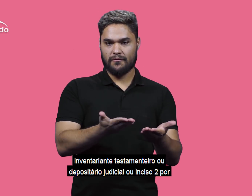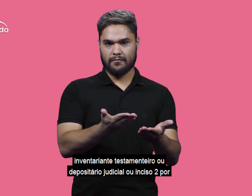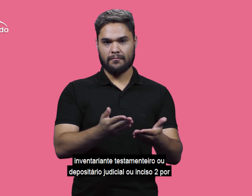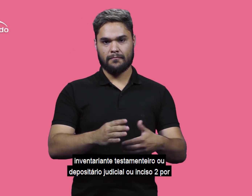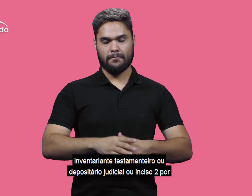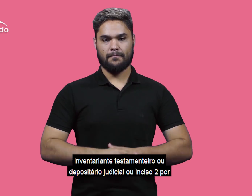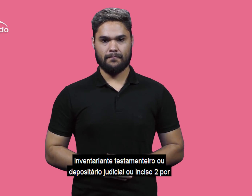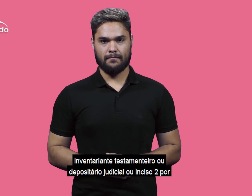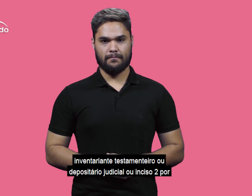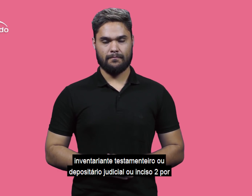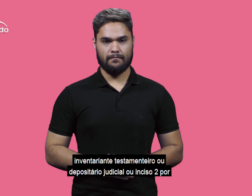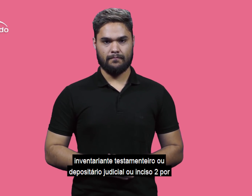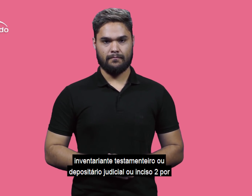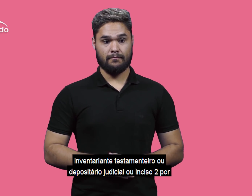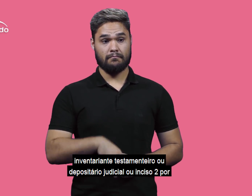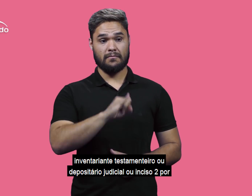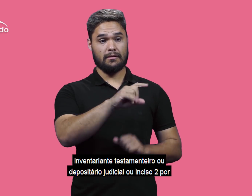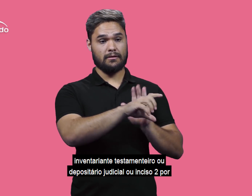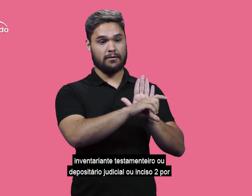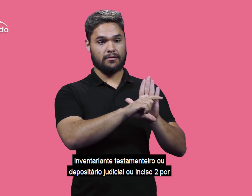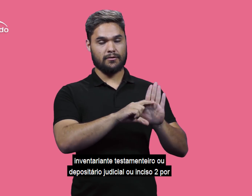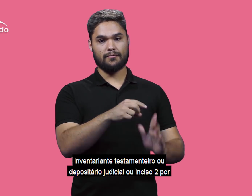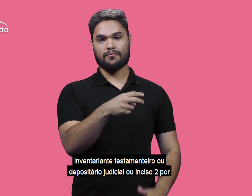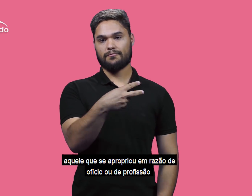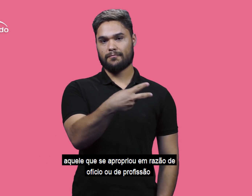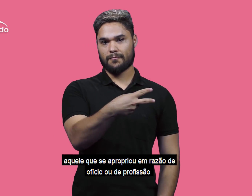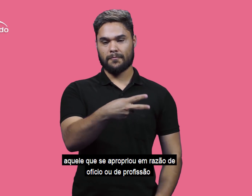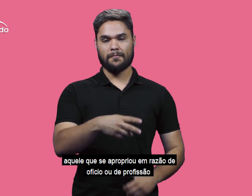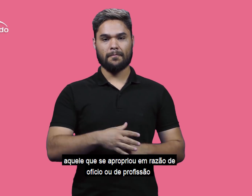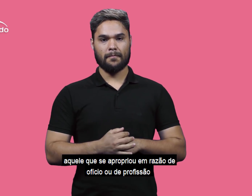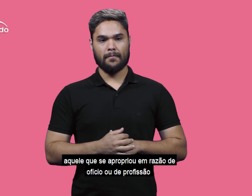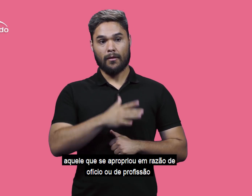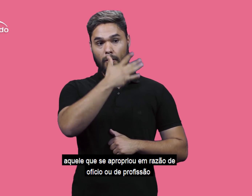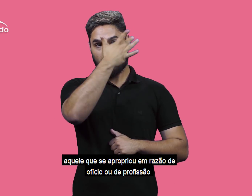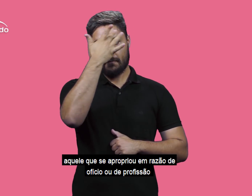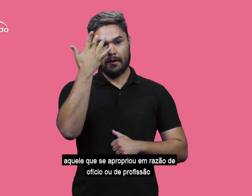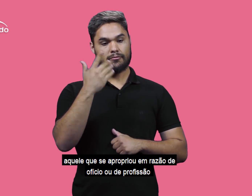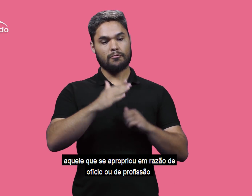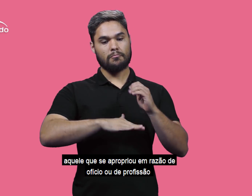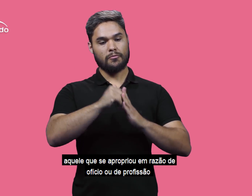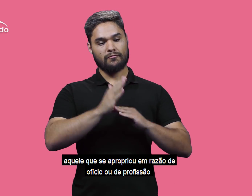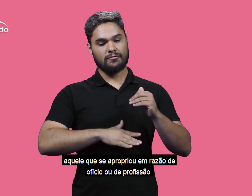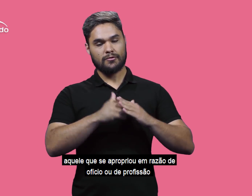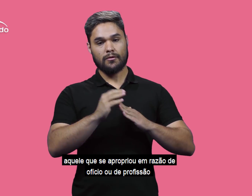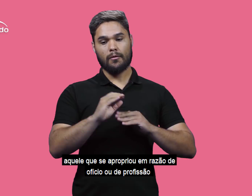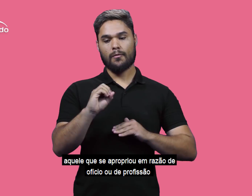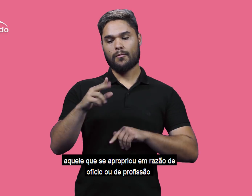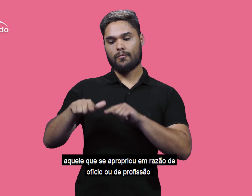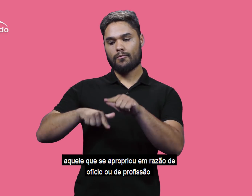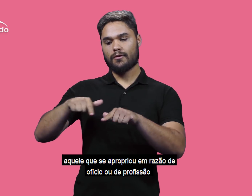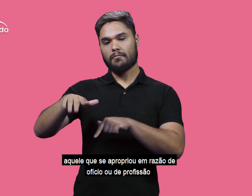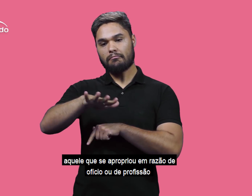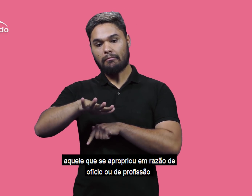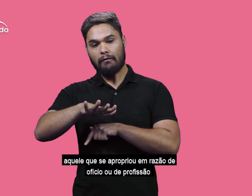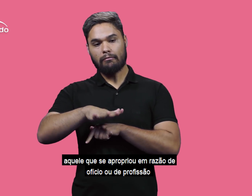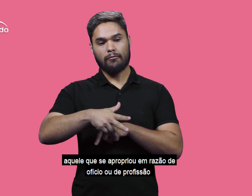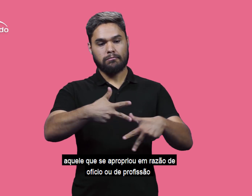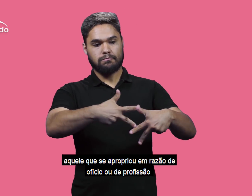o inciso 2 por aquele que se apropriou em razão de ofício ou de profissão